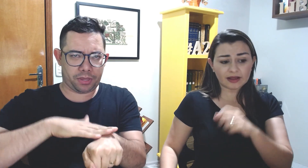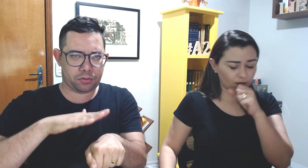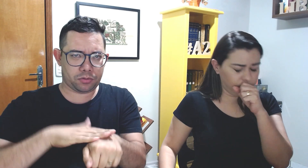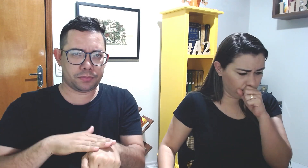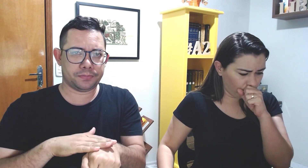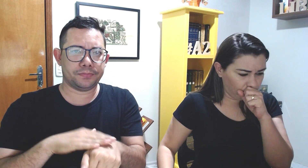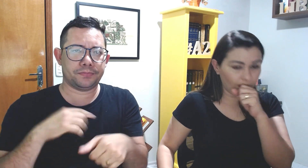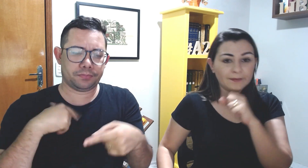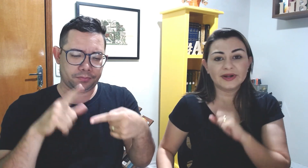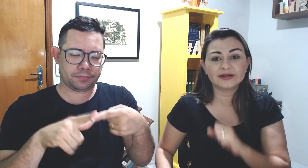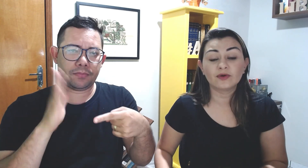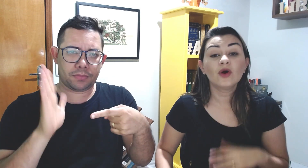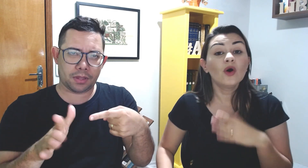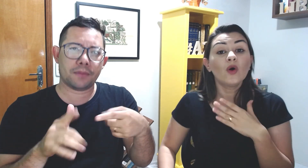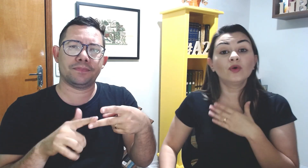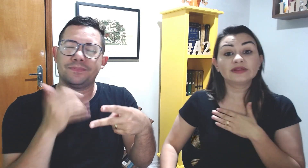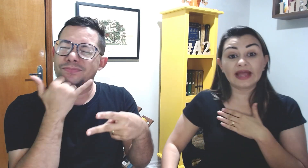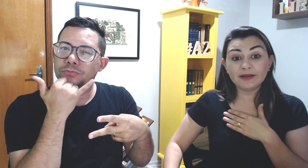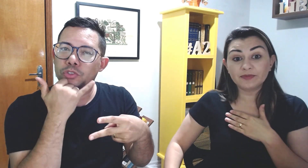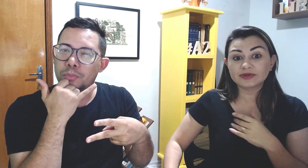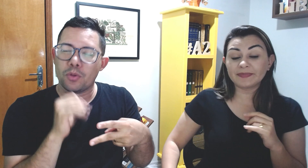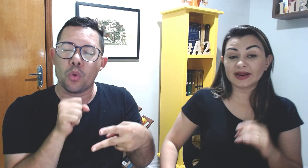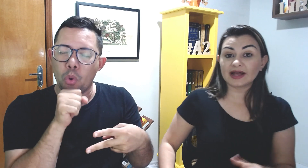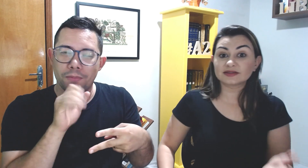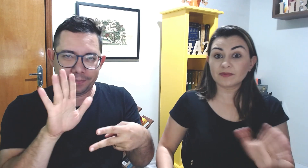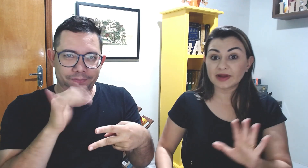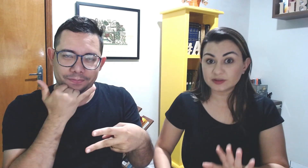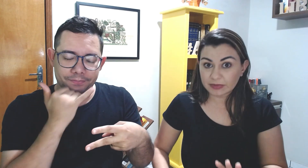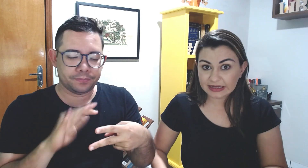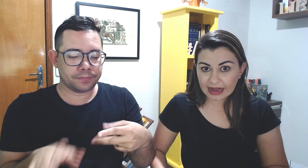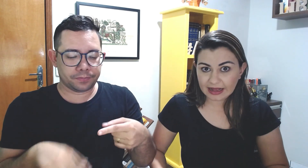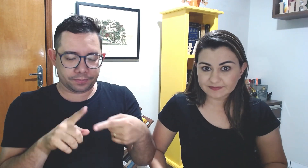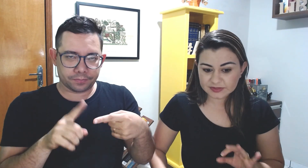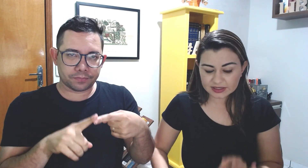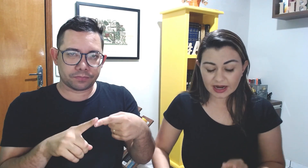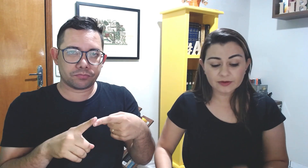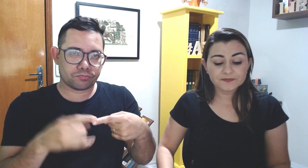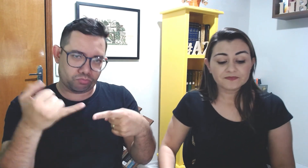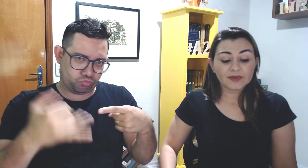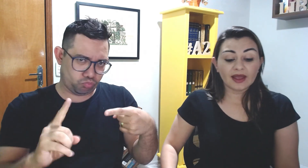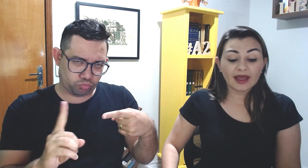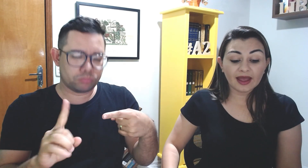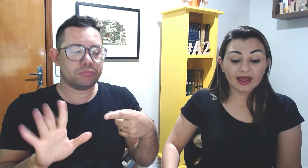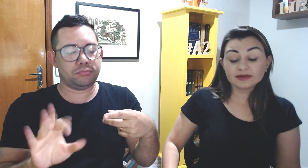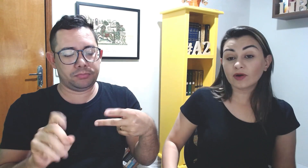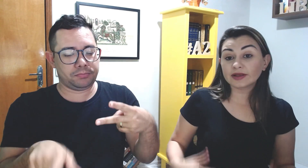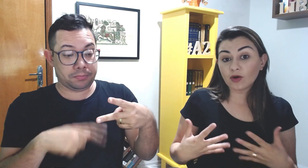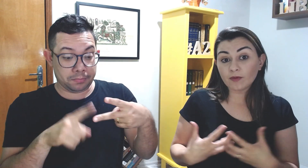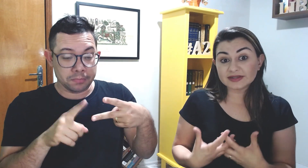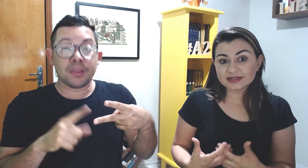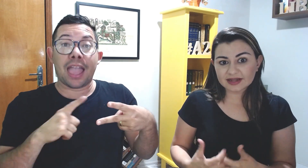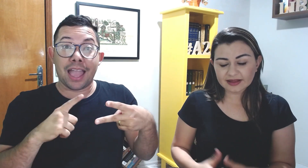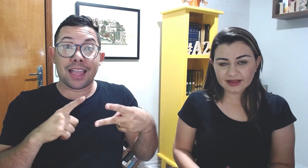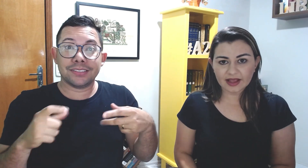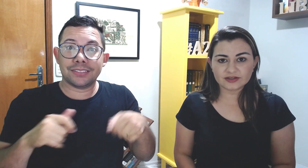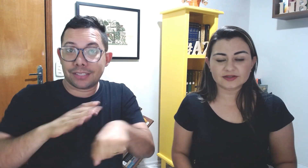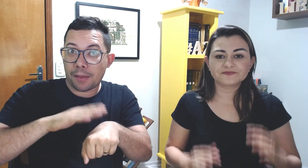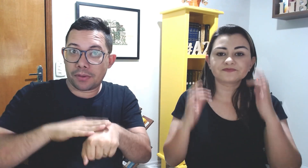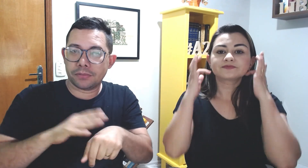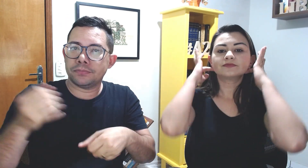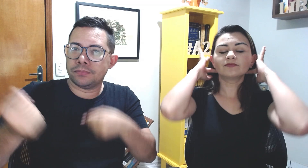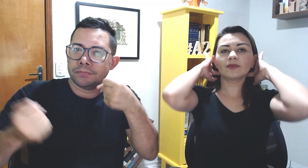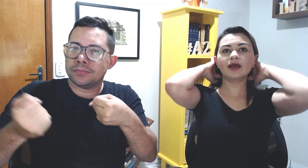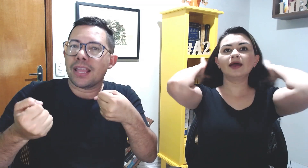vai ter, perdão, o tempo da pregação para explicar, certo? Então, aqui algumas